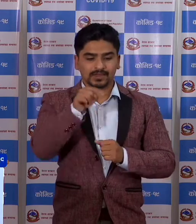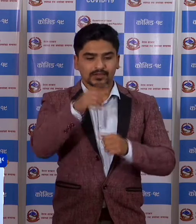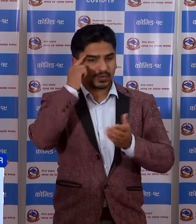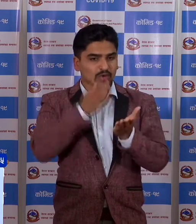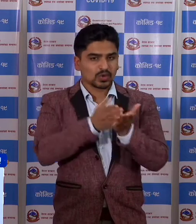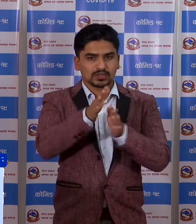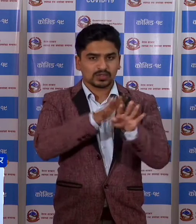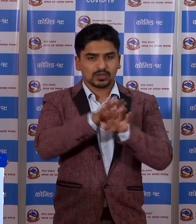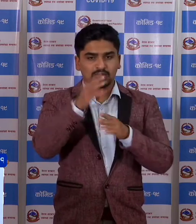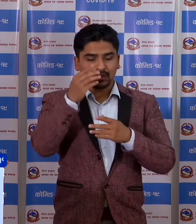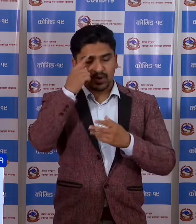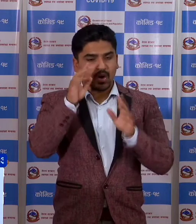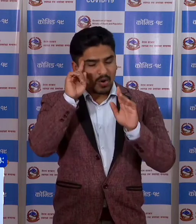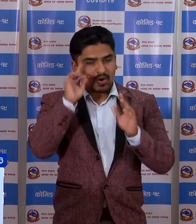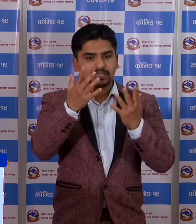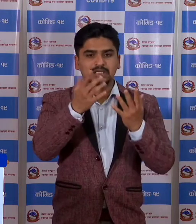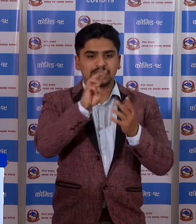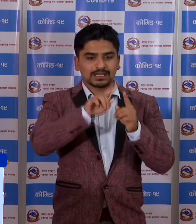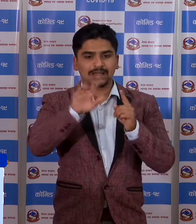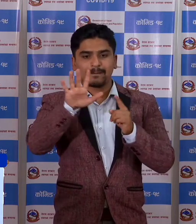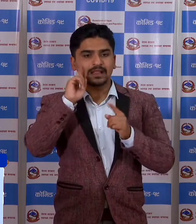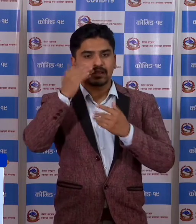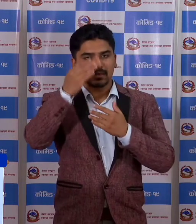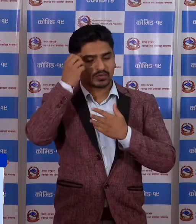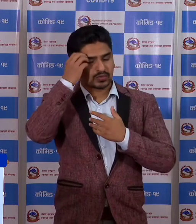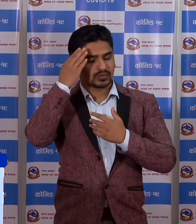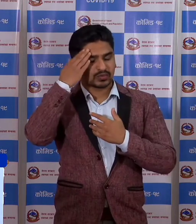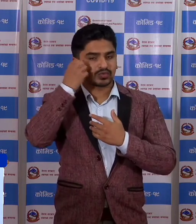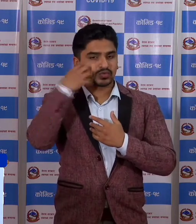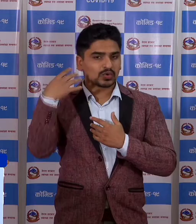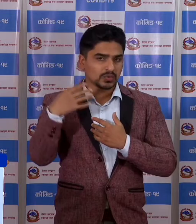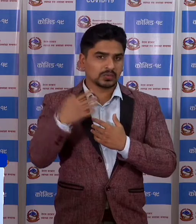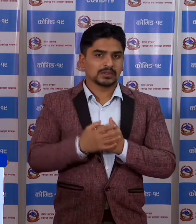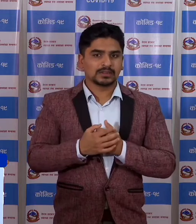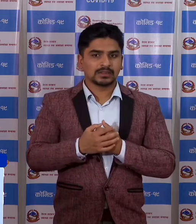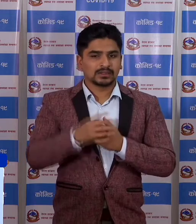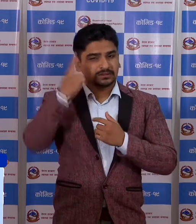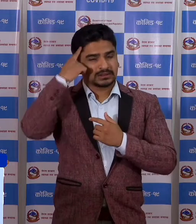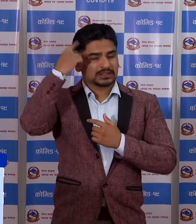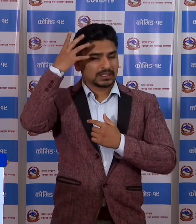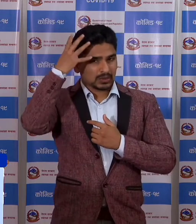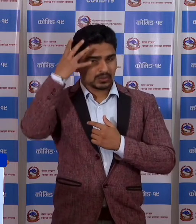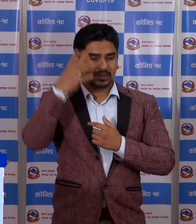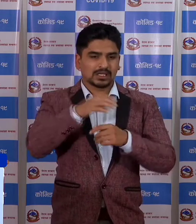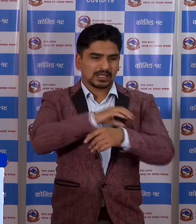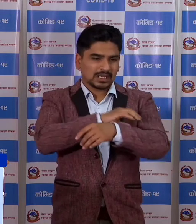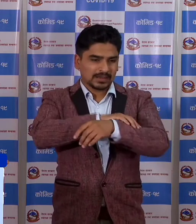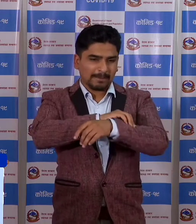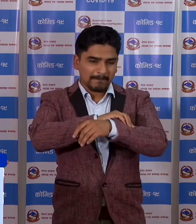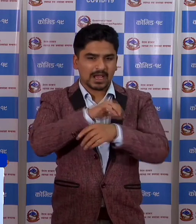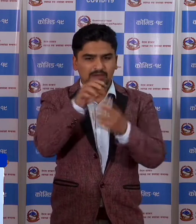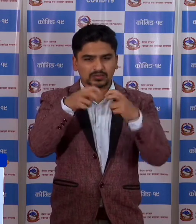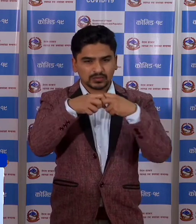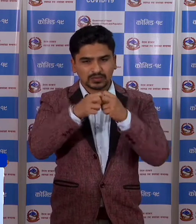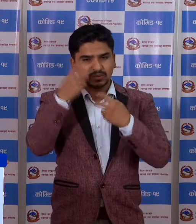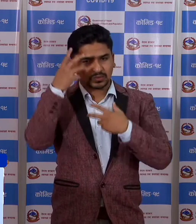यसका लक्षणहरूमा 81 दिनदेखि 5 दिनसम्म ज्वरो आउने, साह्रै बेसरी टाउको दुख्ने, मांसपेशी तथा जोर्नी